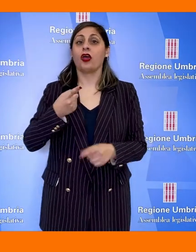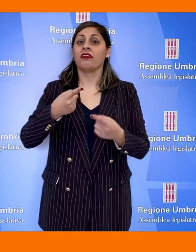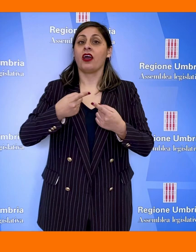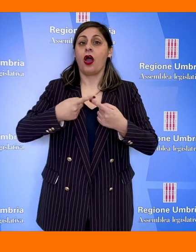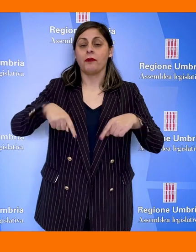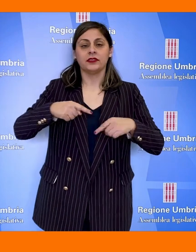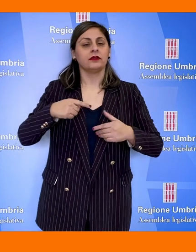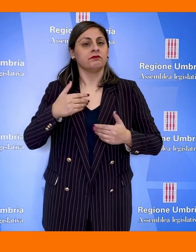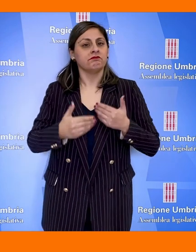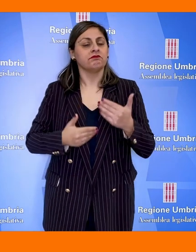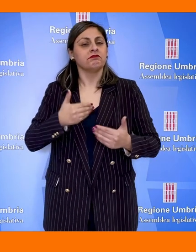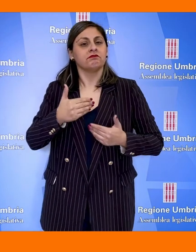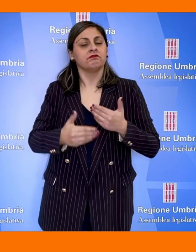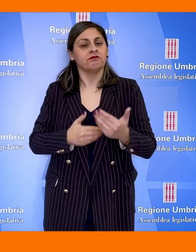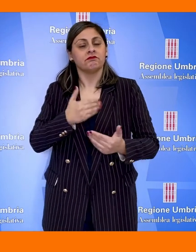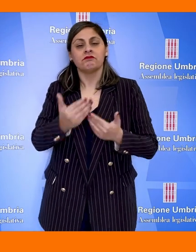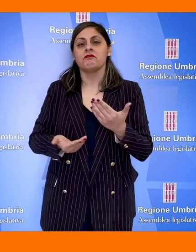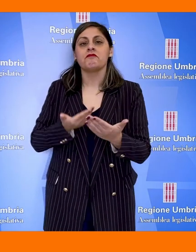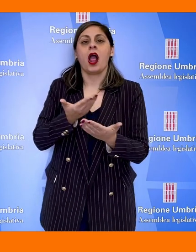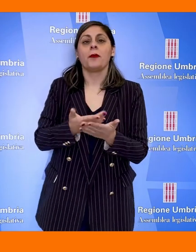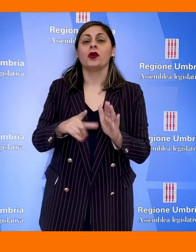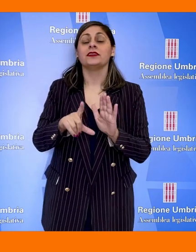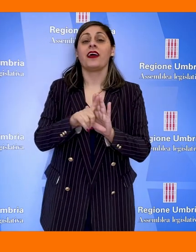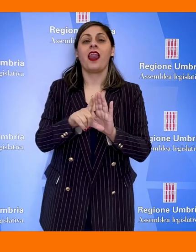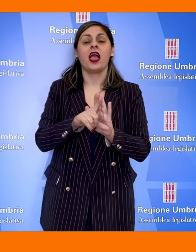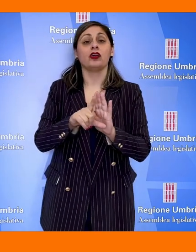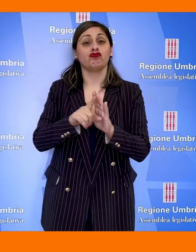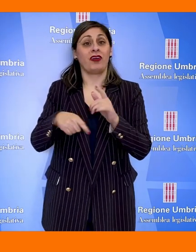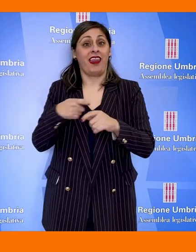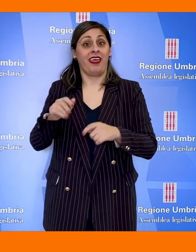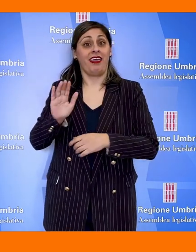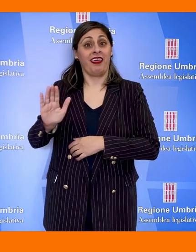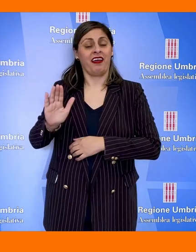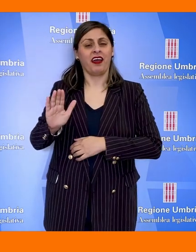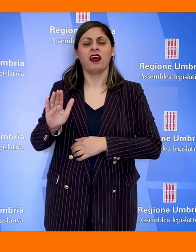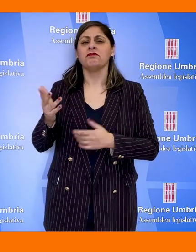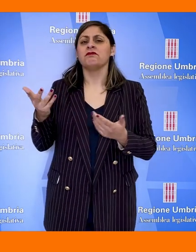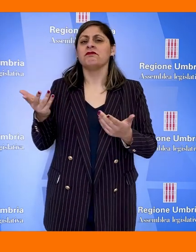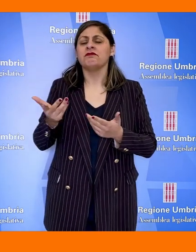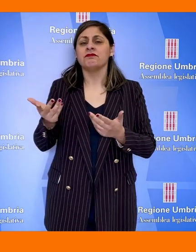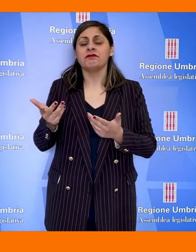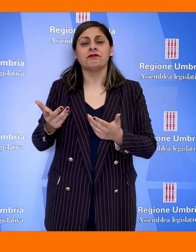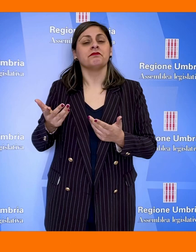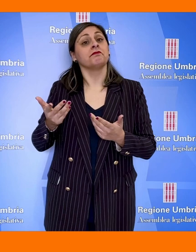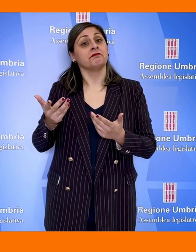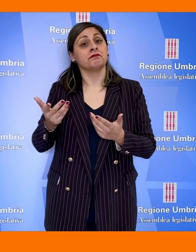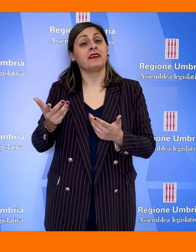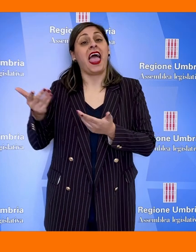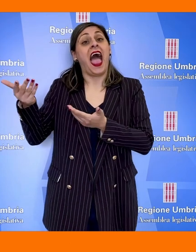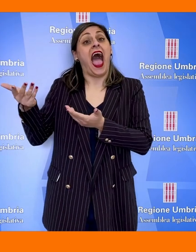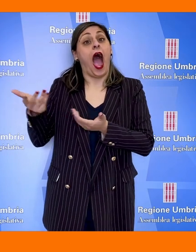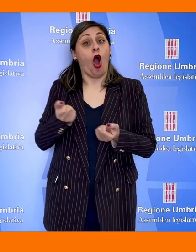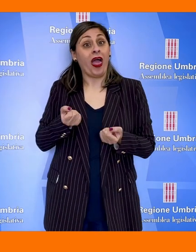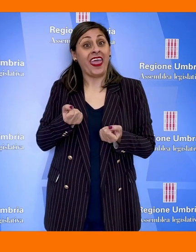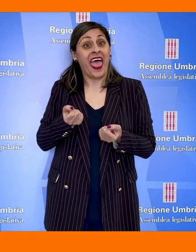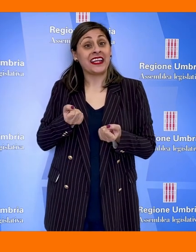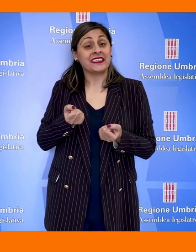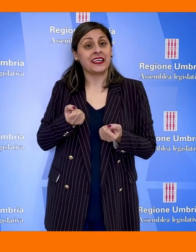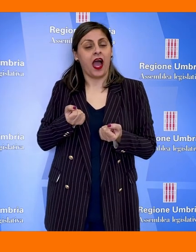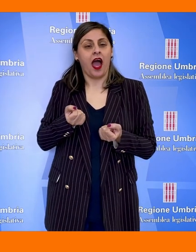Prosegue in seconda commissione l'iter della proposta di legge della Lega sulle nuove tipologie